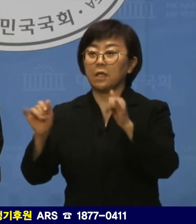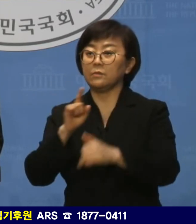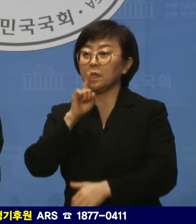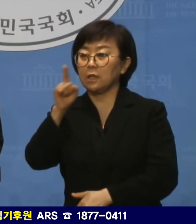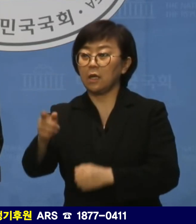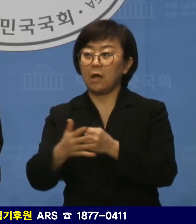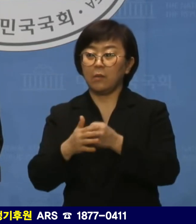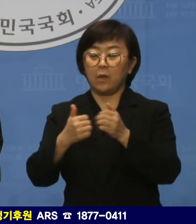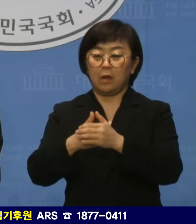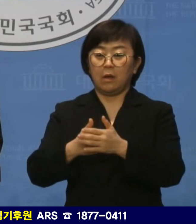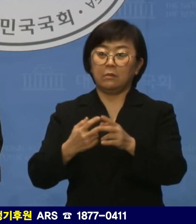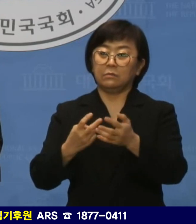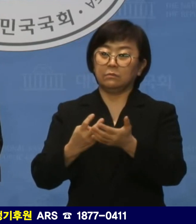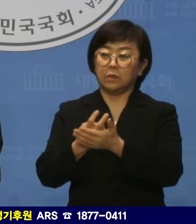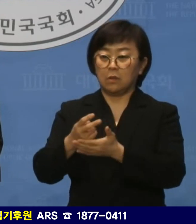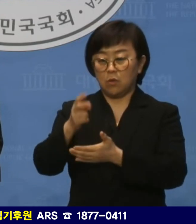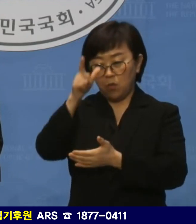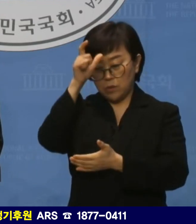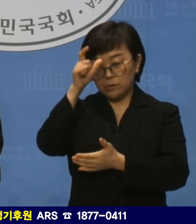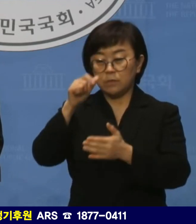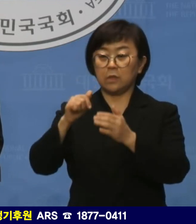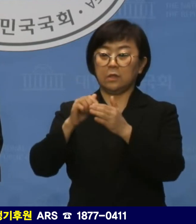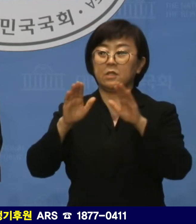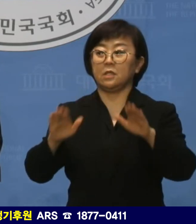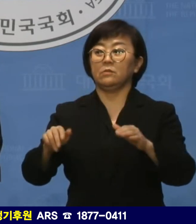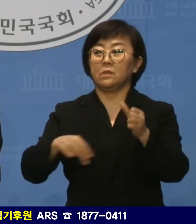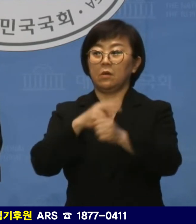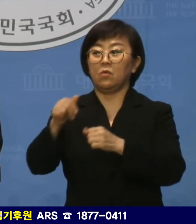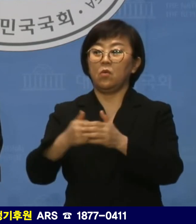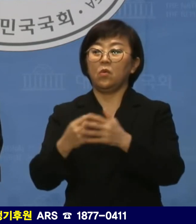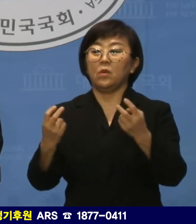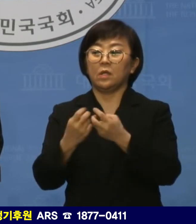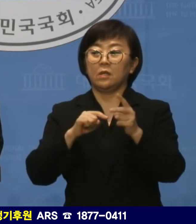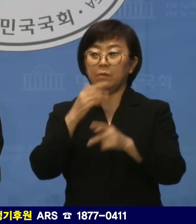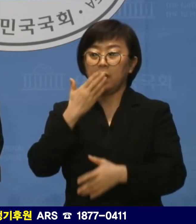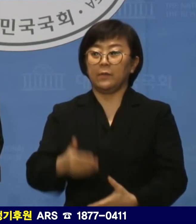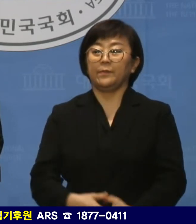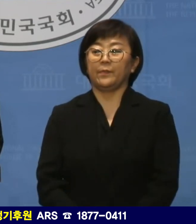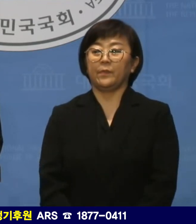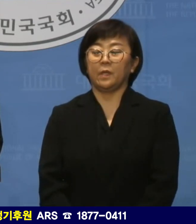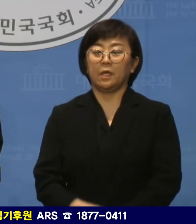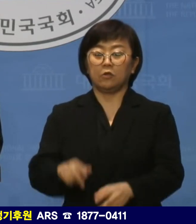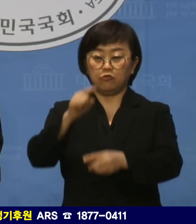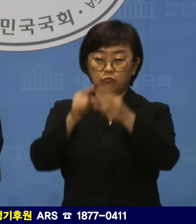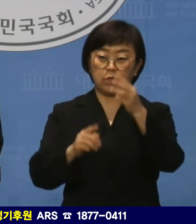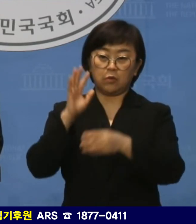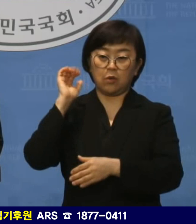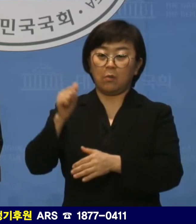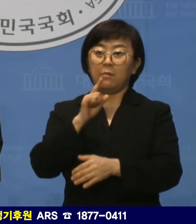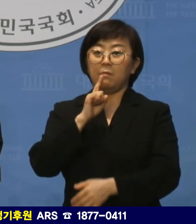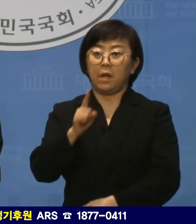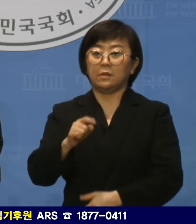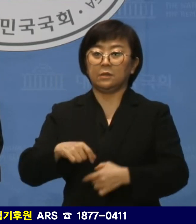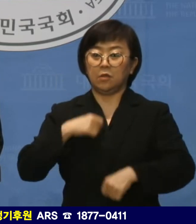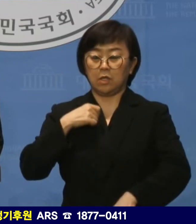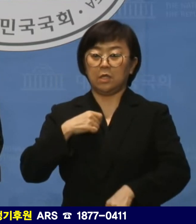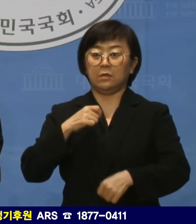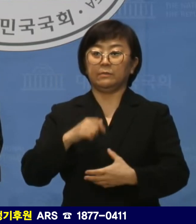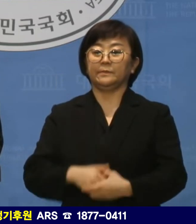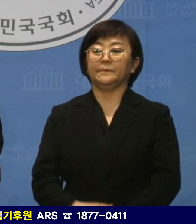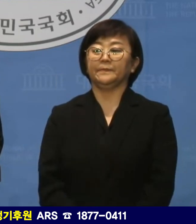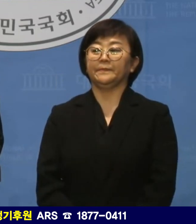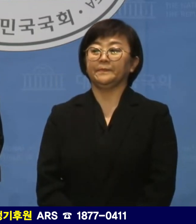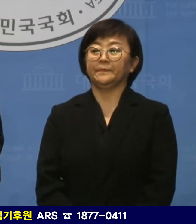잡겠다며 횡포를 부리는 적반하장의 현실을 어떻게 이해해야 합니까? 이것이 윤석열 대통령이 말해온 정의와